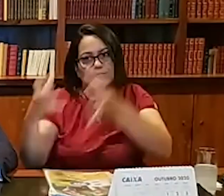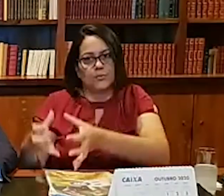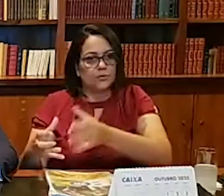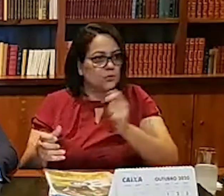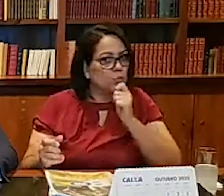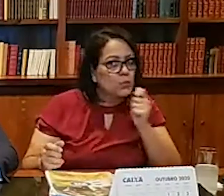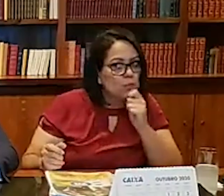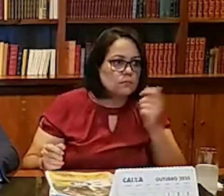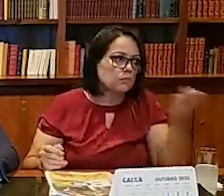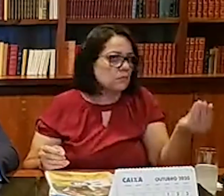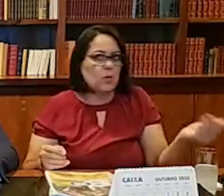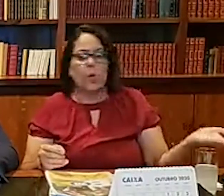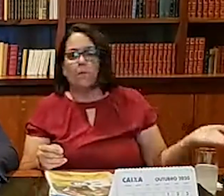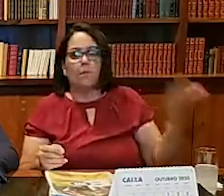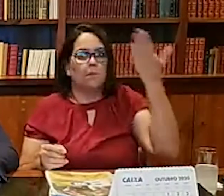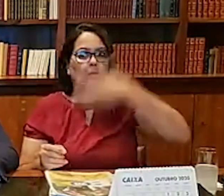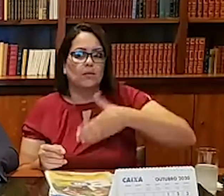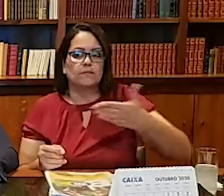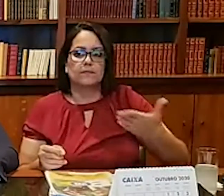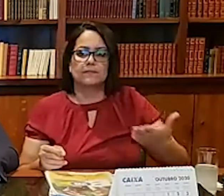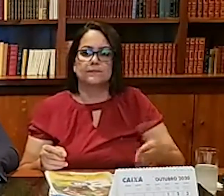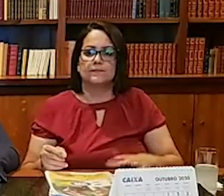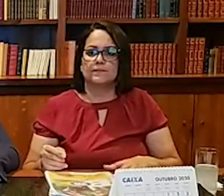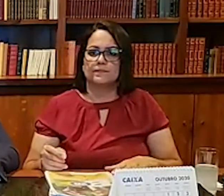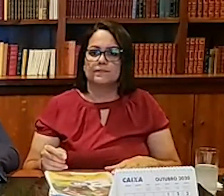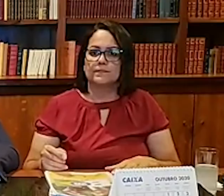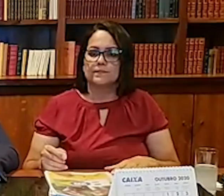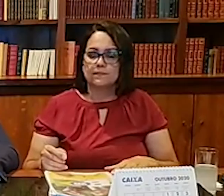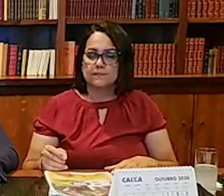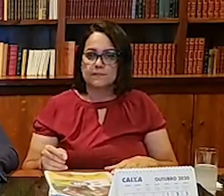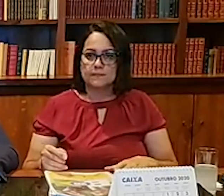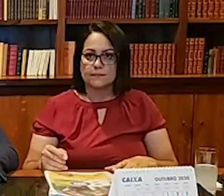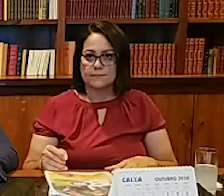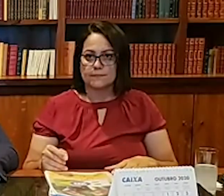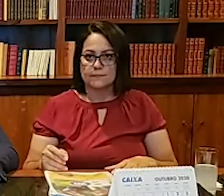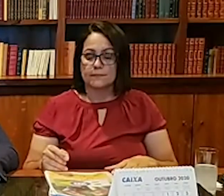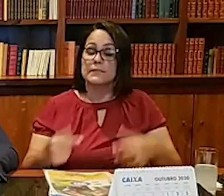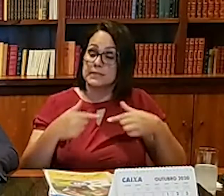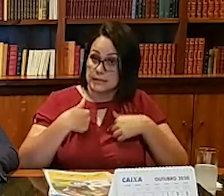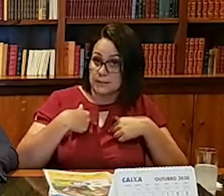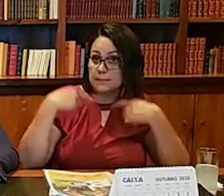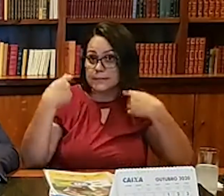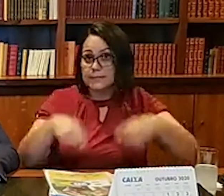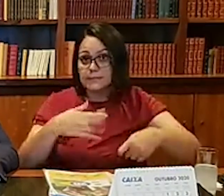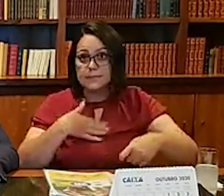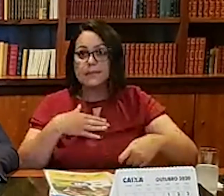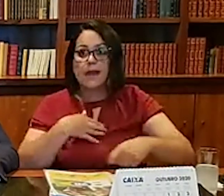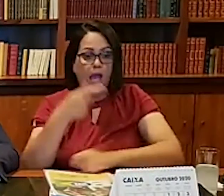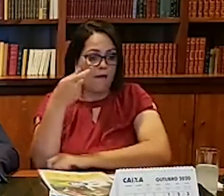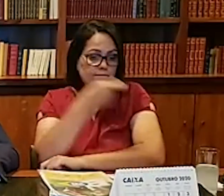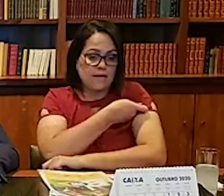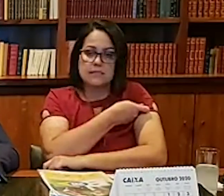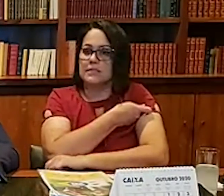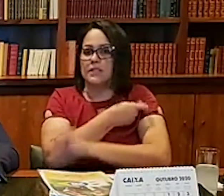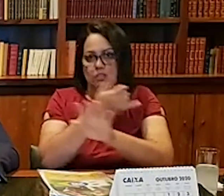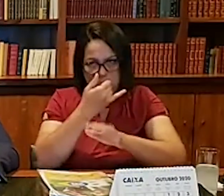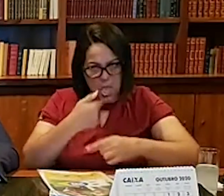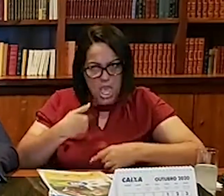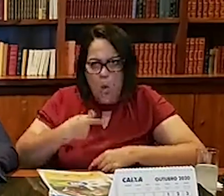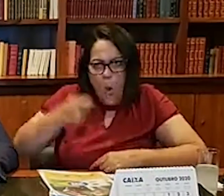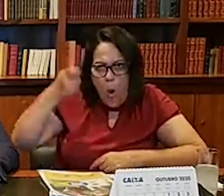coisa cifras e no que depender de mim também a vacina não será